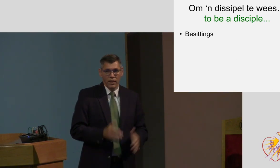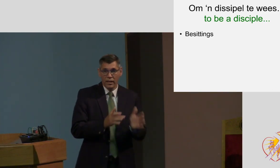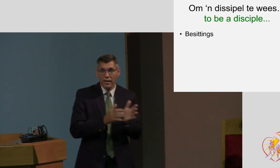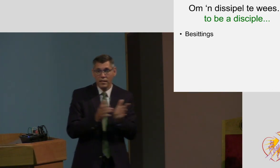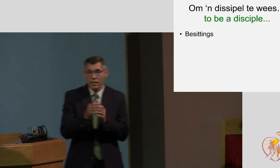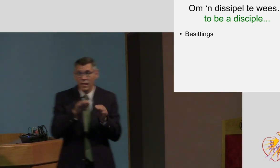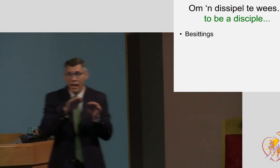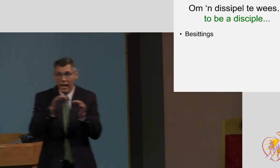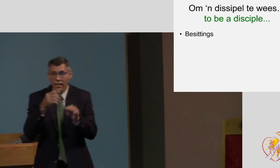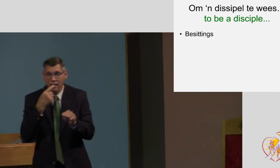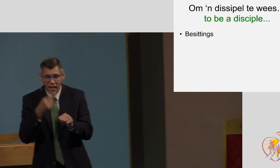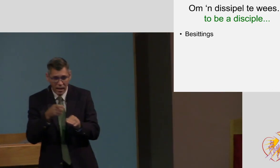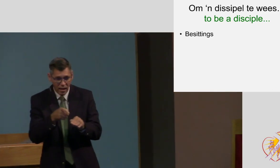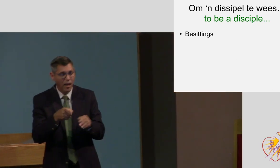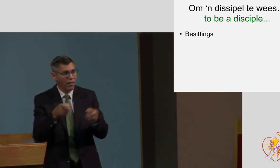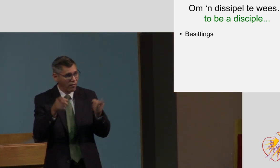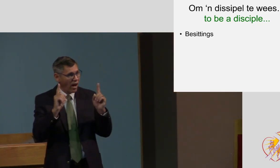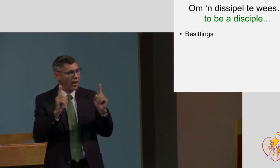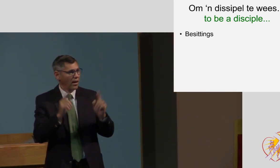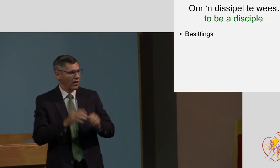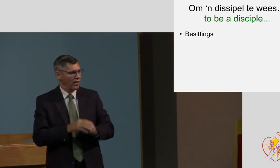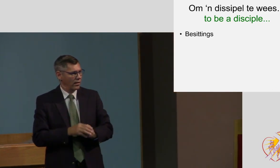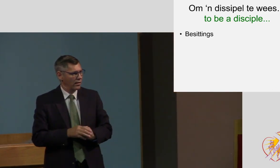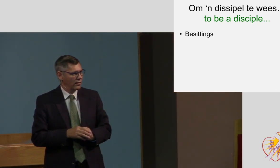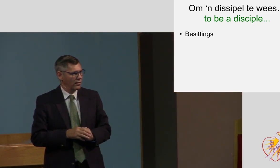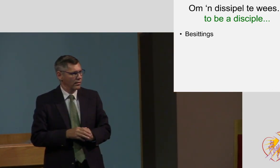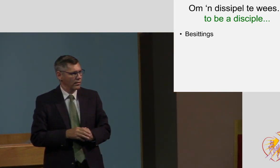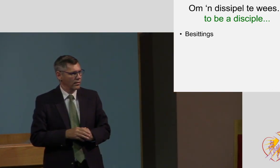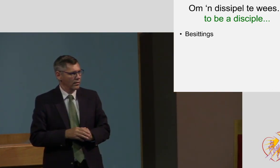Jesus leer en sê, gevaarlik.